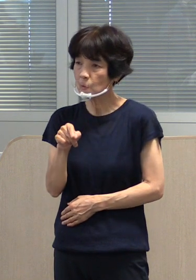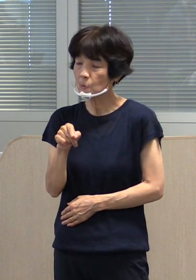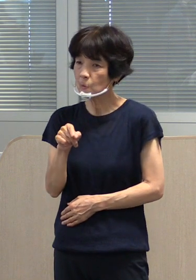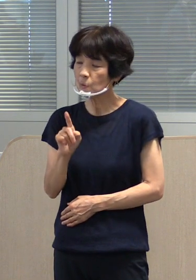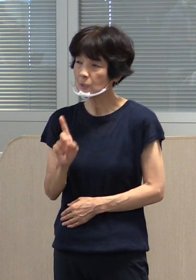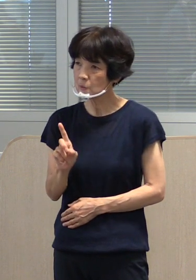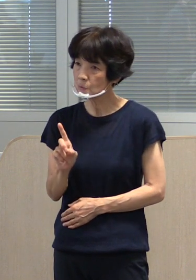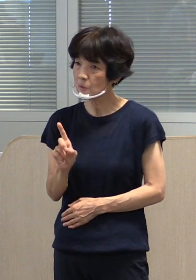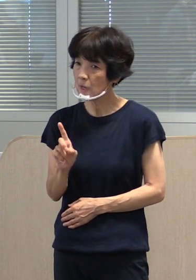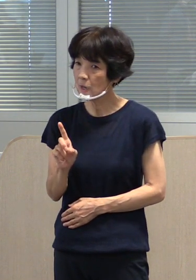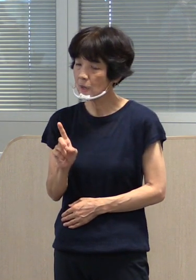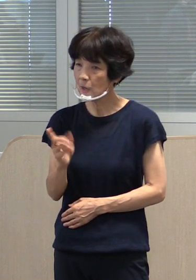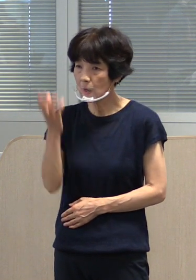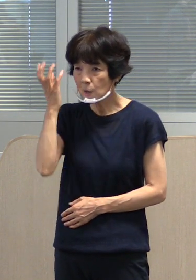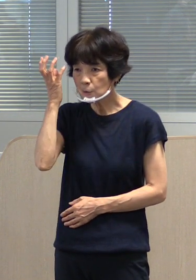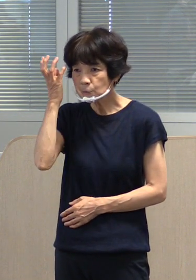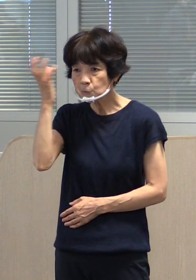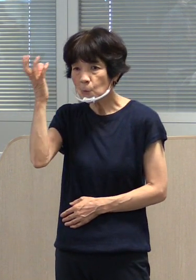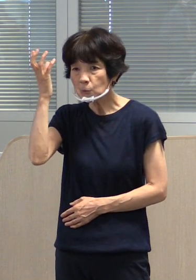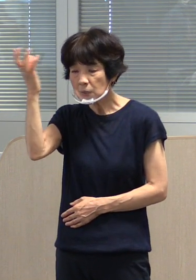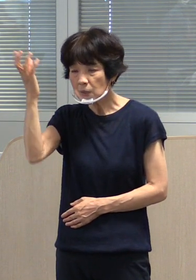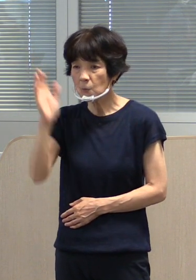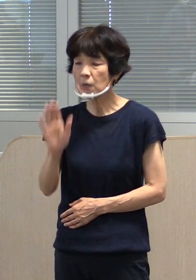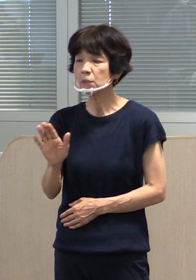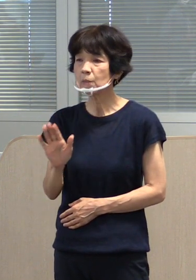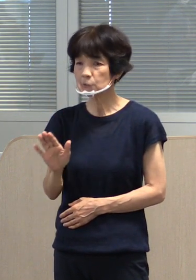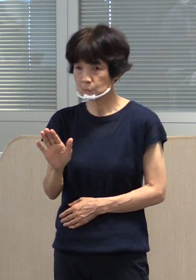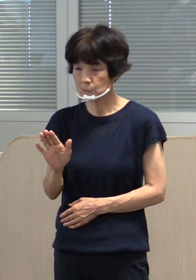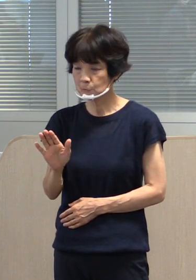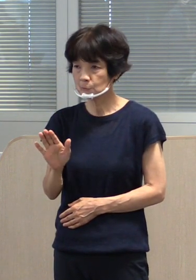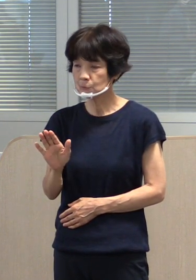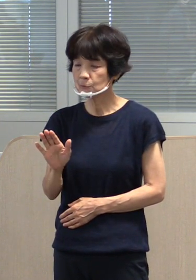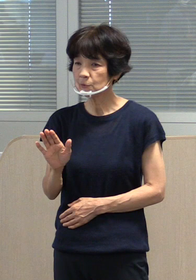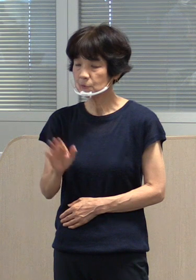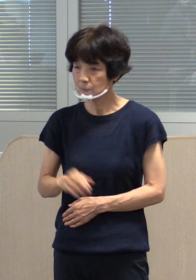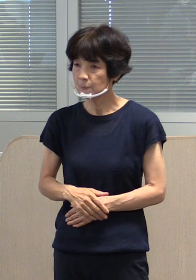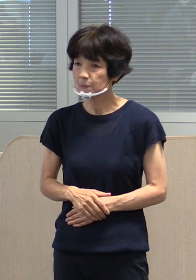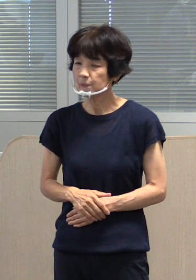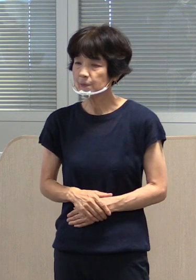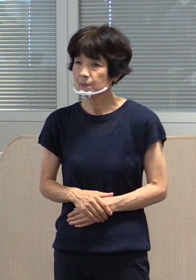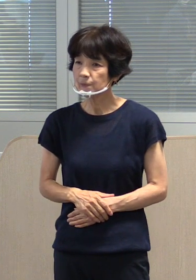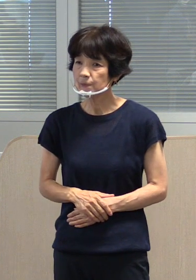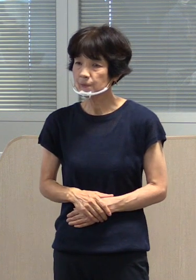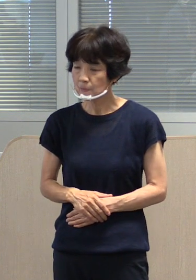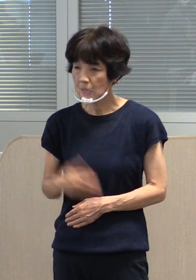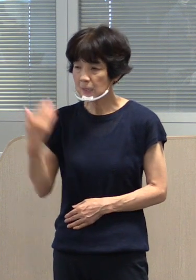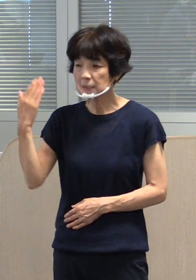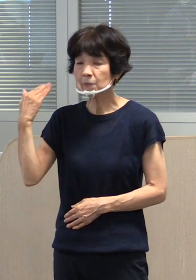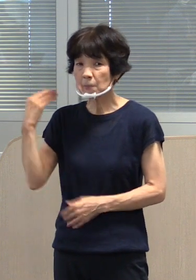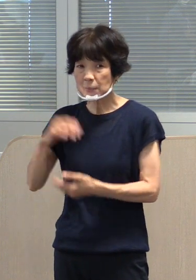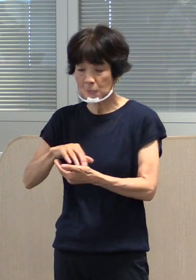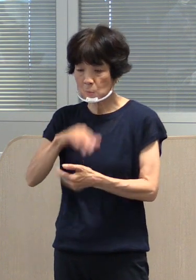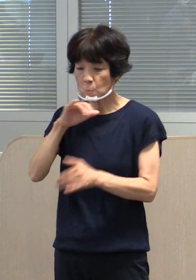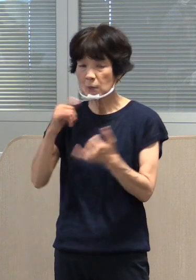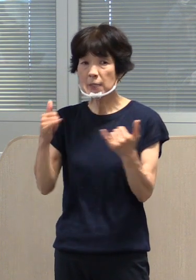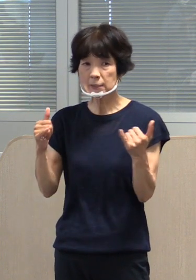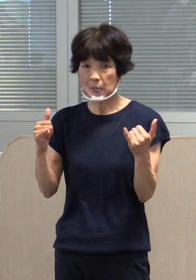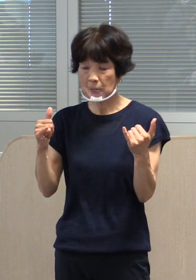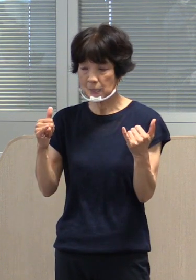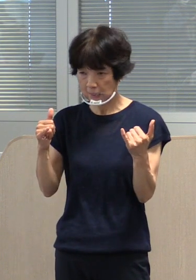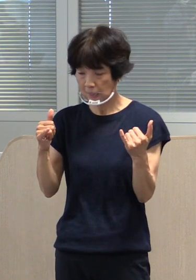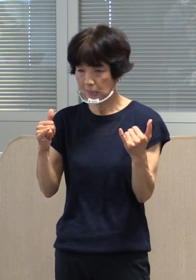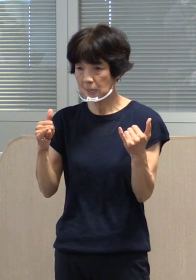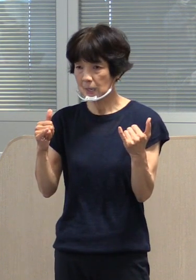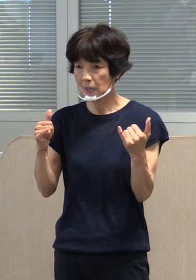この想定してますんでまず今まで高齢者のねでだいぶ